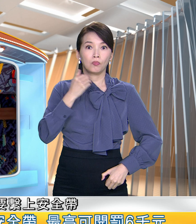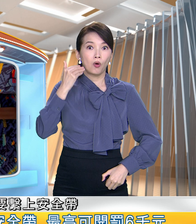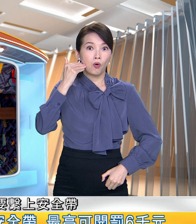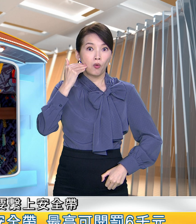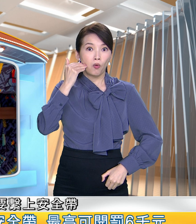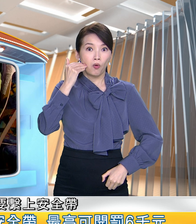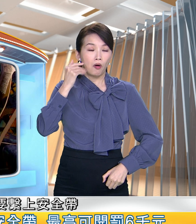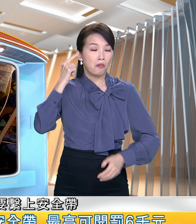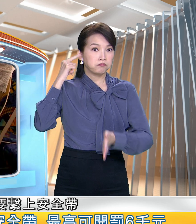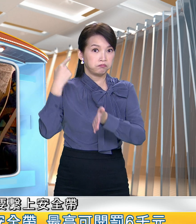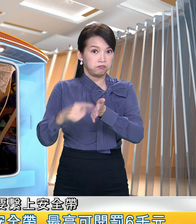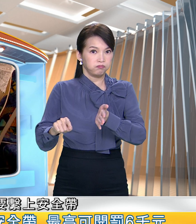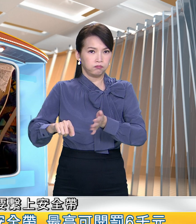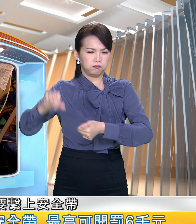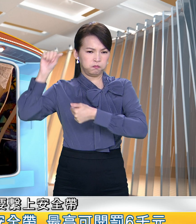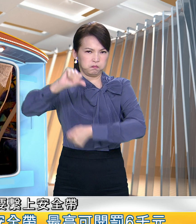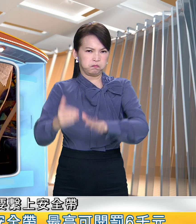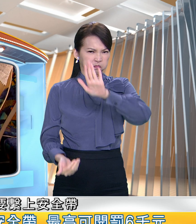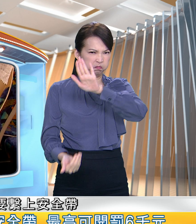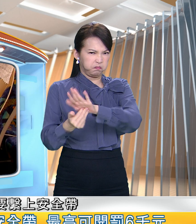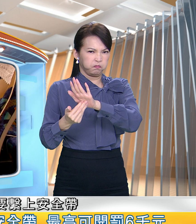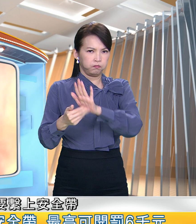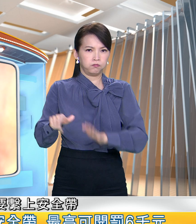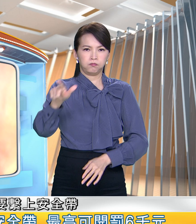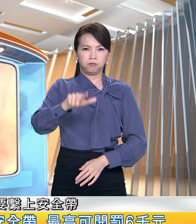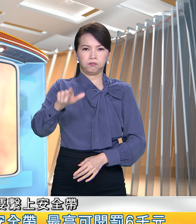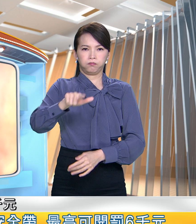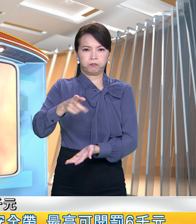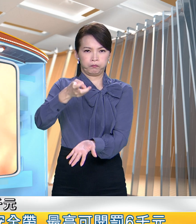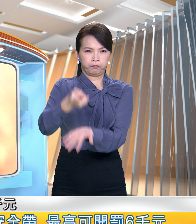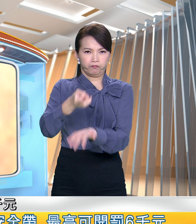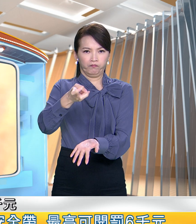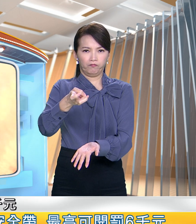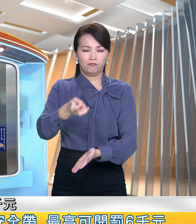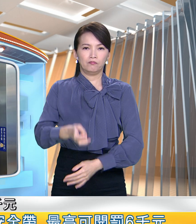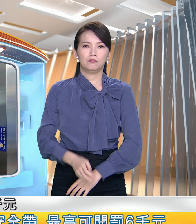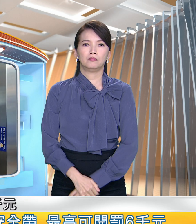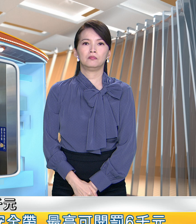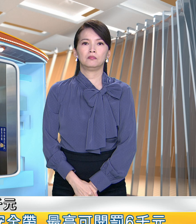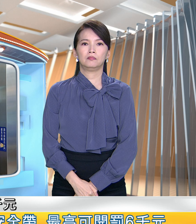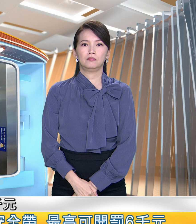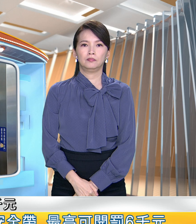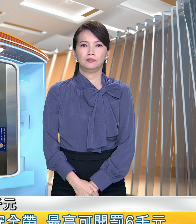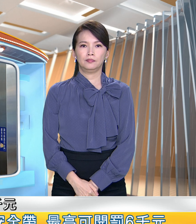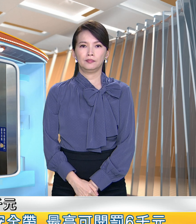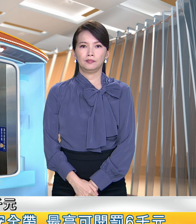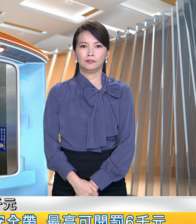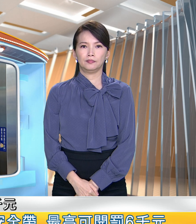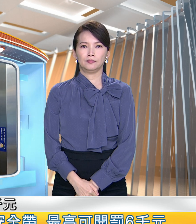需要系上安全带，否则最高可以罚6000元。